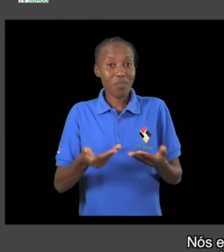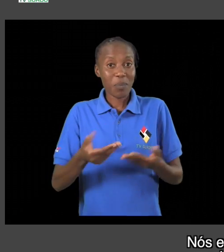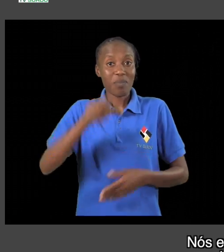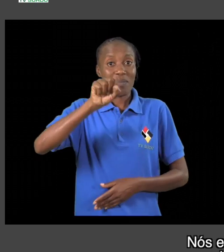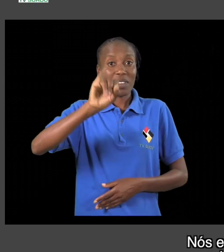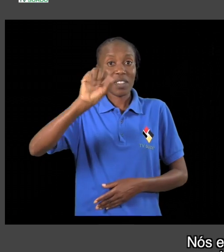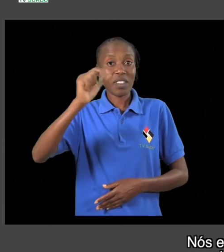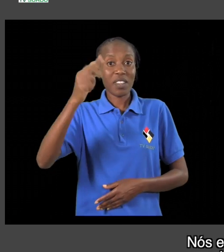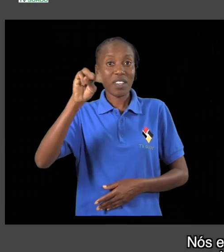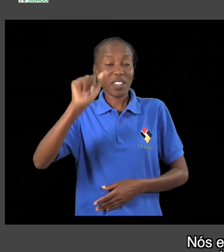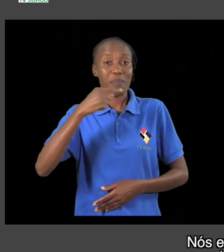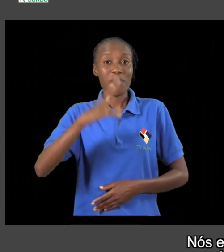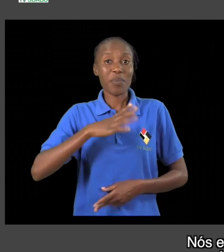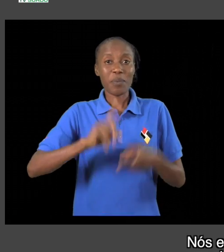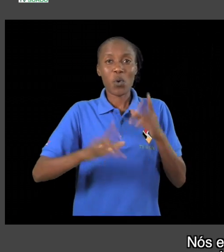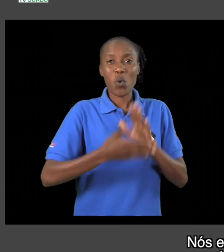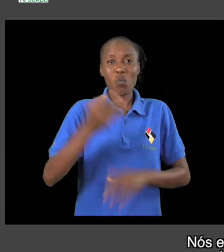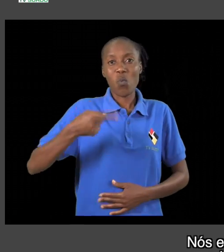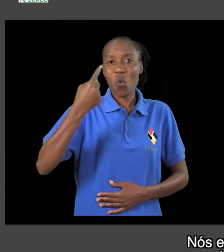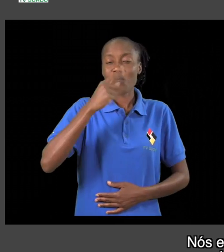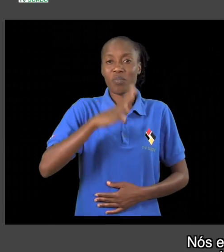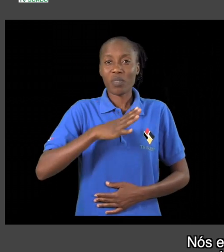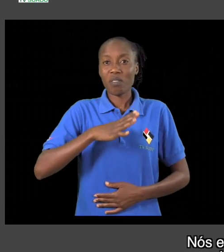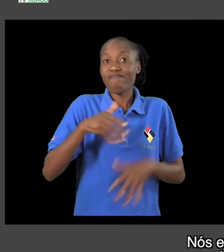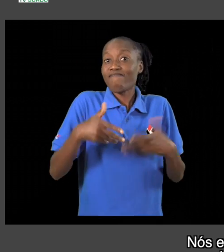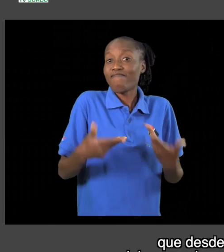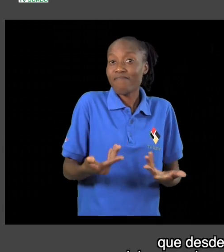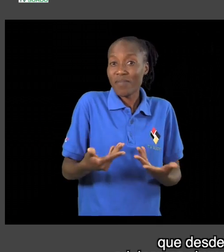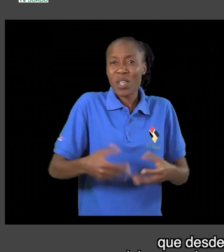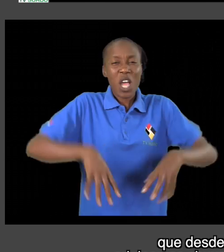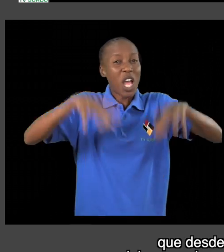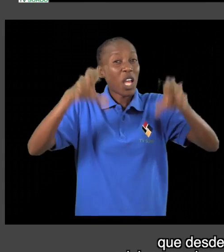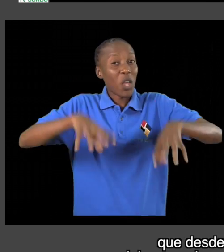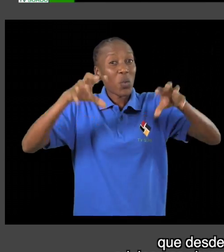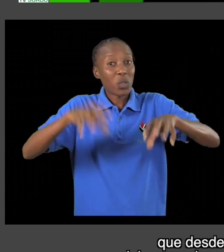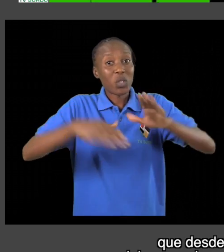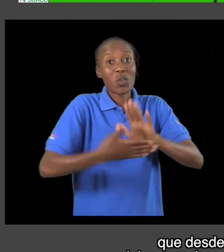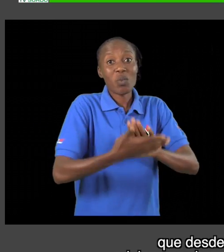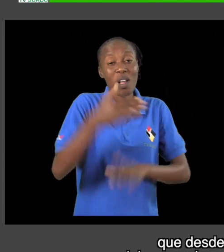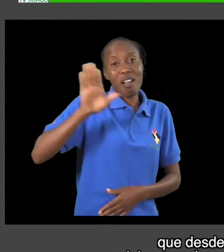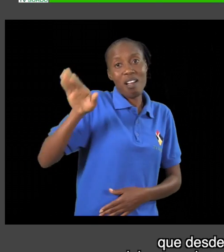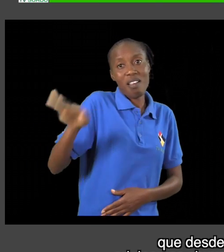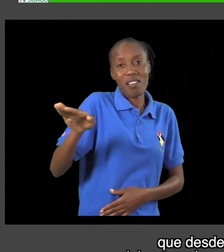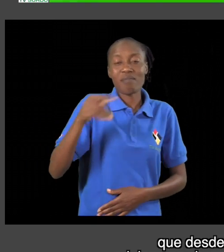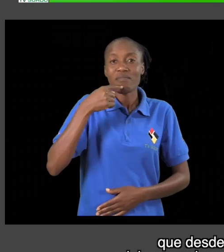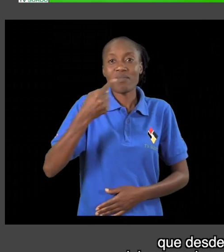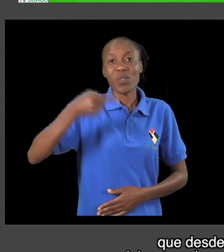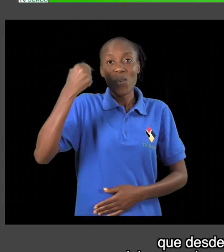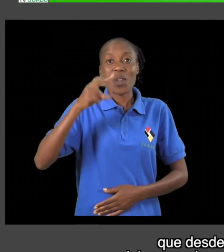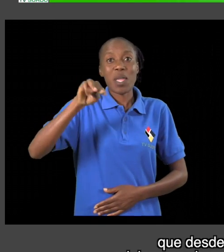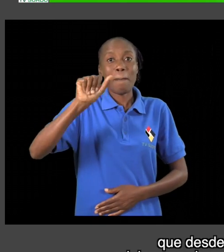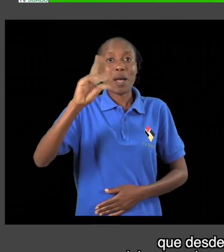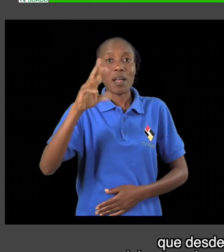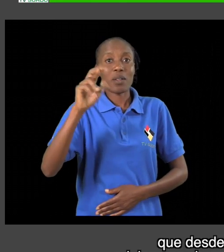Bom, nós estamos sob efeito de um sistema de crise de alta pressão que desde ontem, com a sua entrada, originou as chuvas a